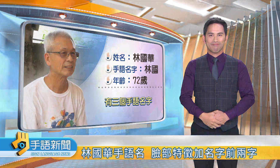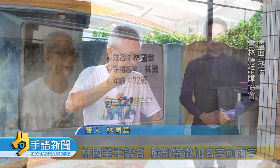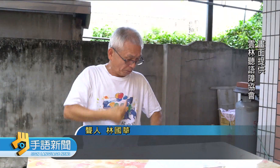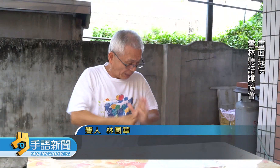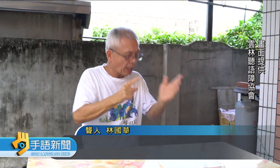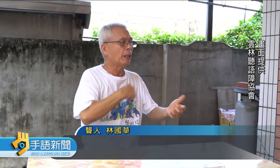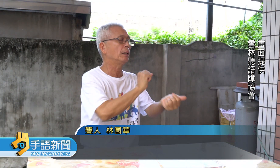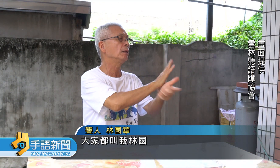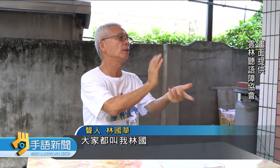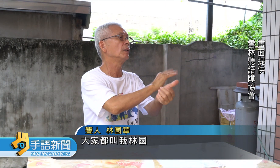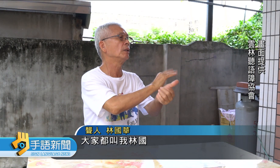大家都叫我林国。